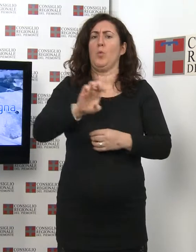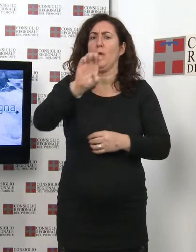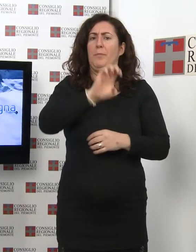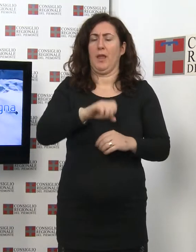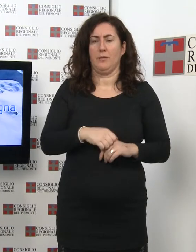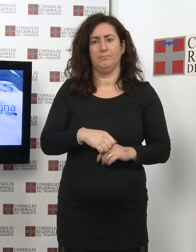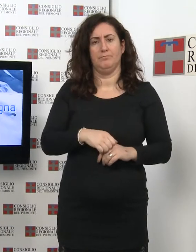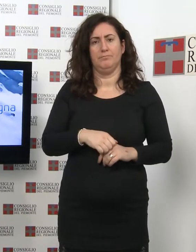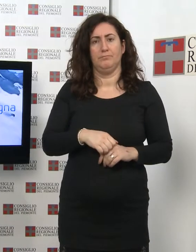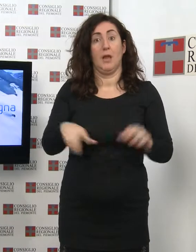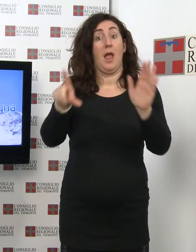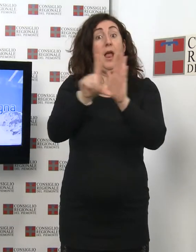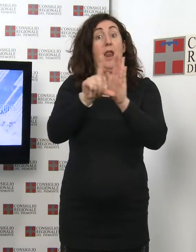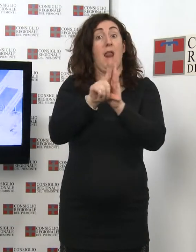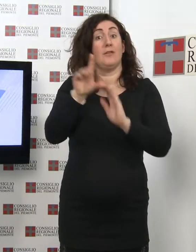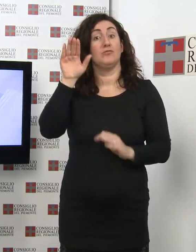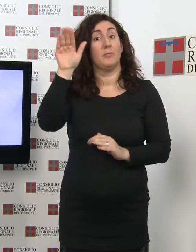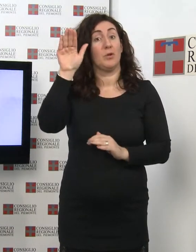Legge sulla montagna.